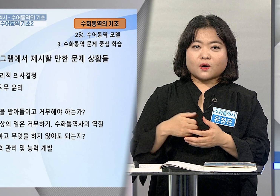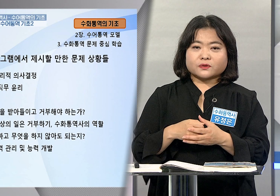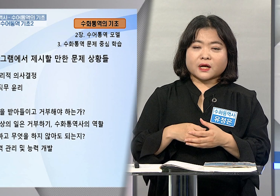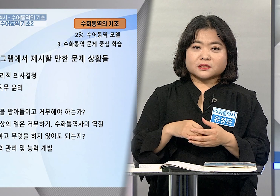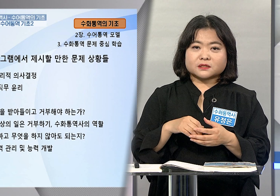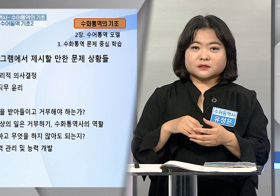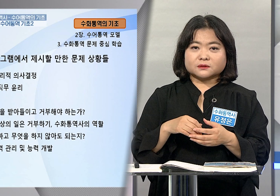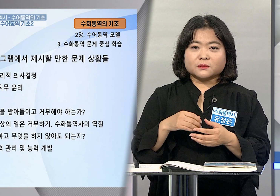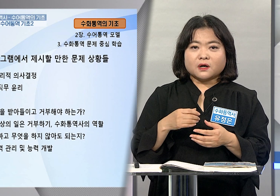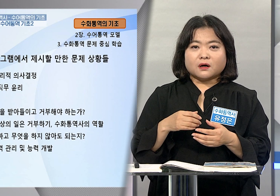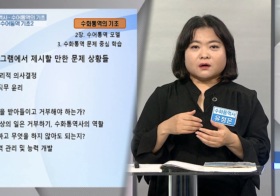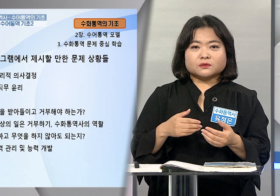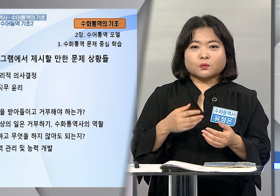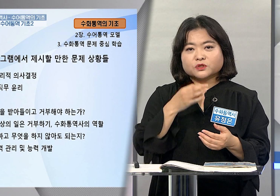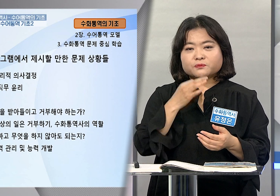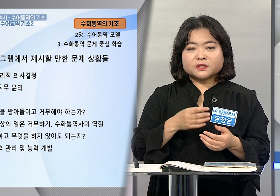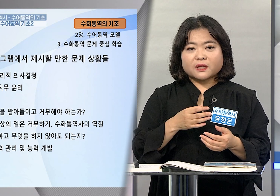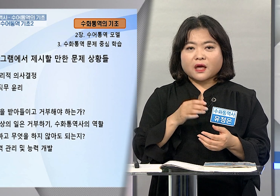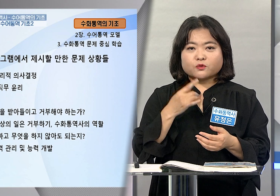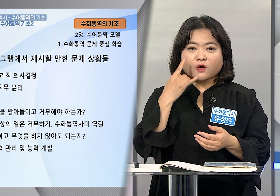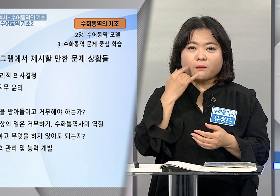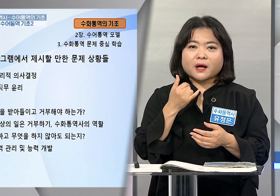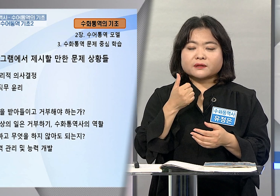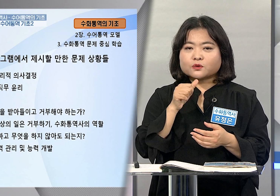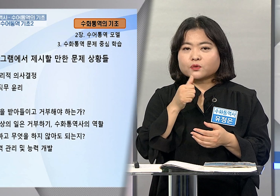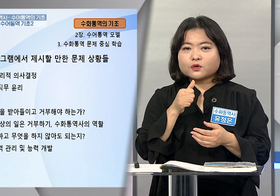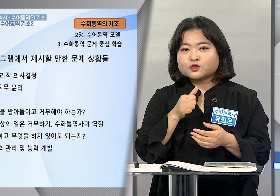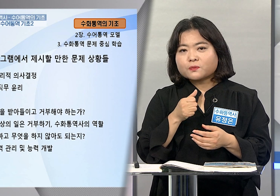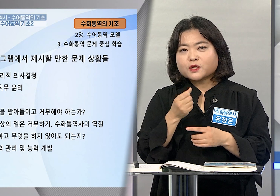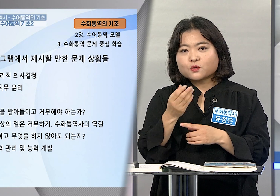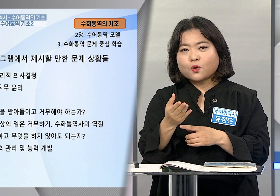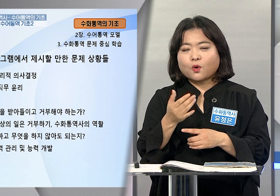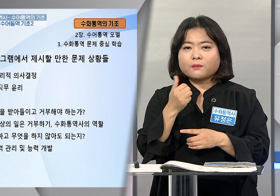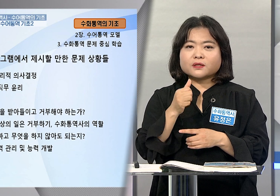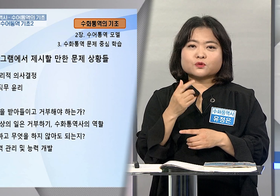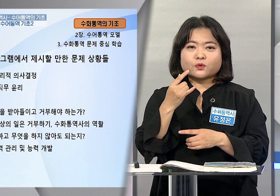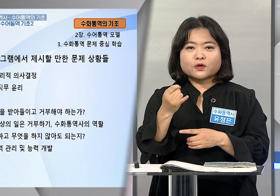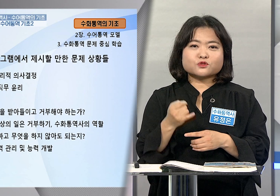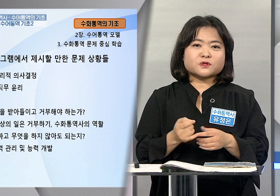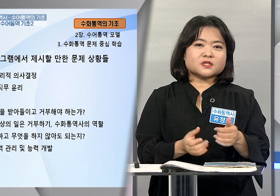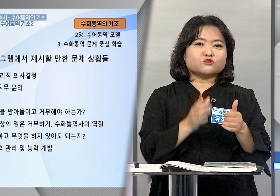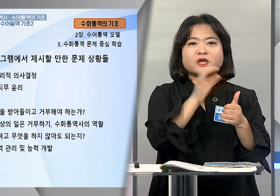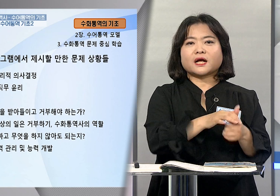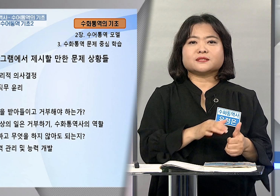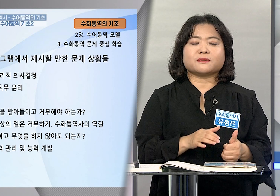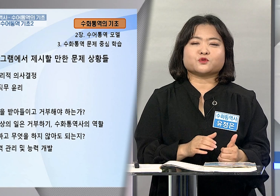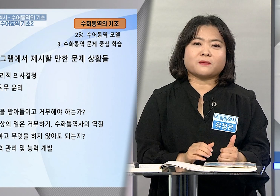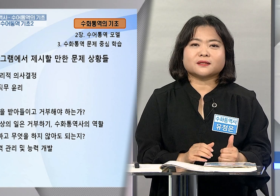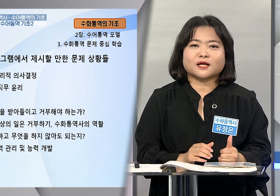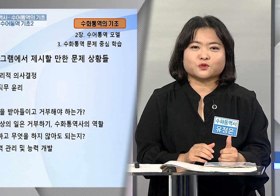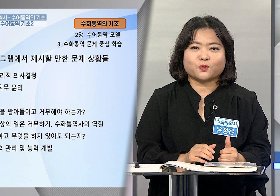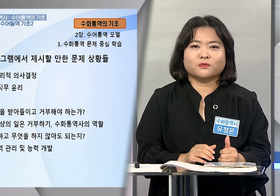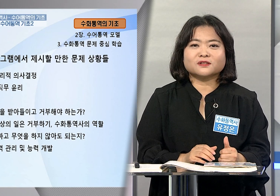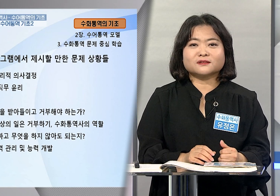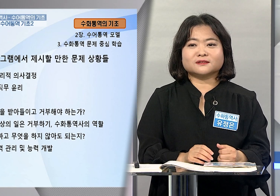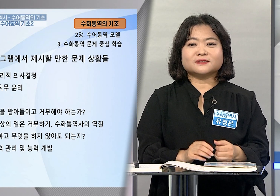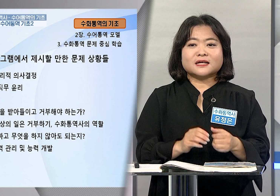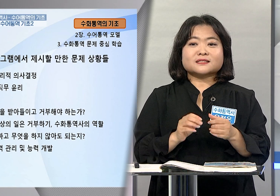내가 지금 너무 힘든데 우리 엄마한테 통역을 좀 해줘. 엄마한테 통역해주면서 네 우리 애까지 좀 맡아줘. 뭐 이런